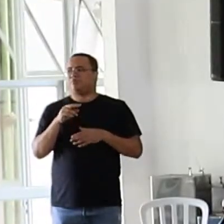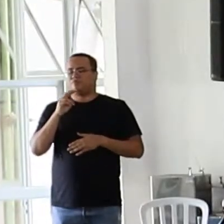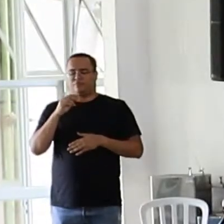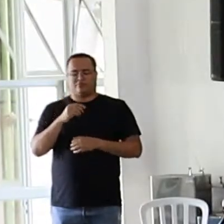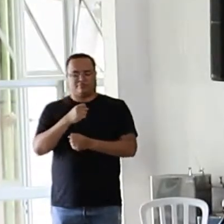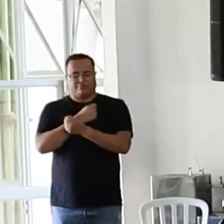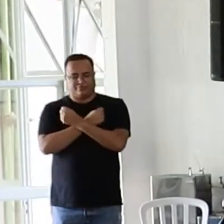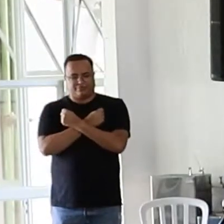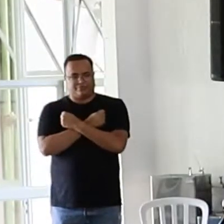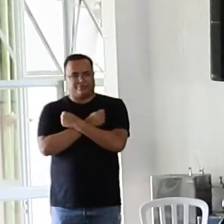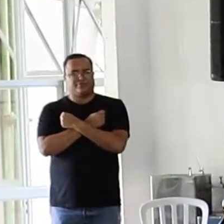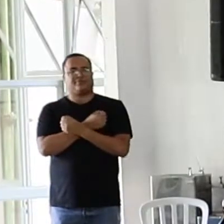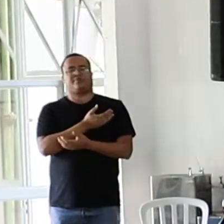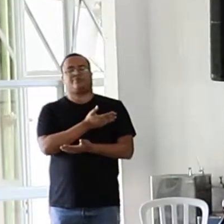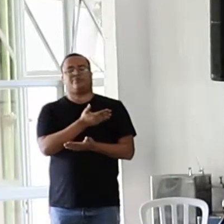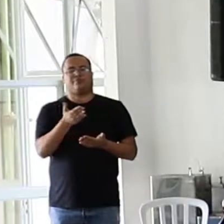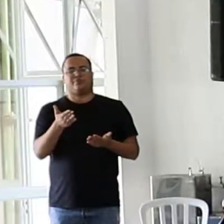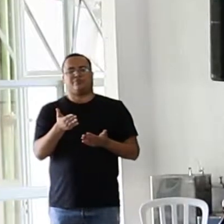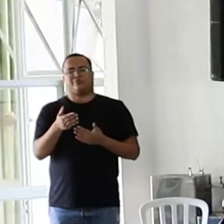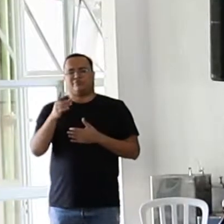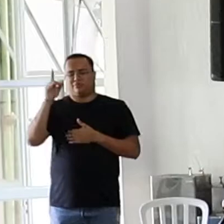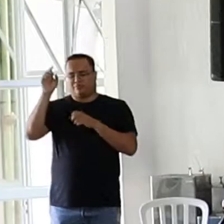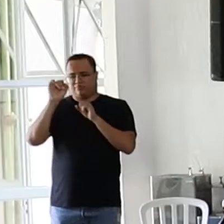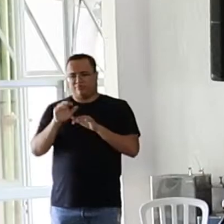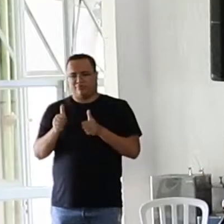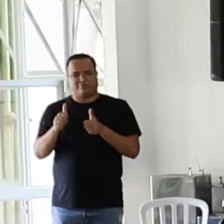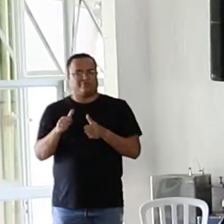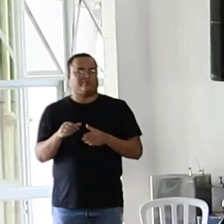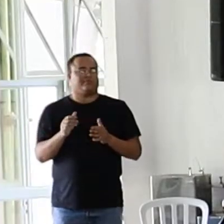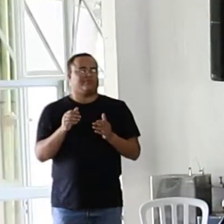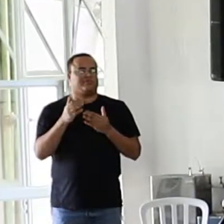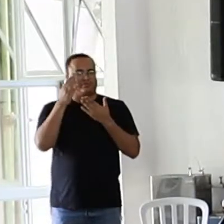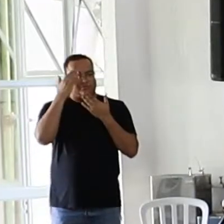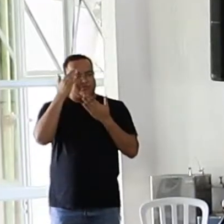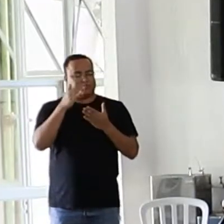forte abraço dele para todos fique com Deus e